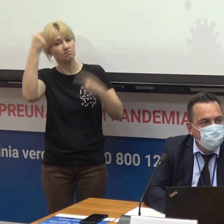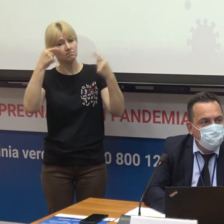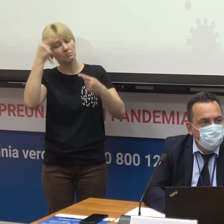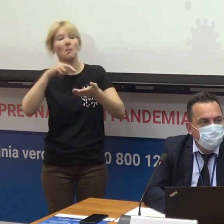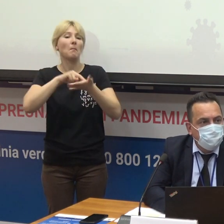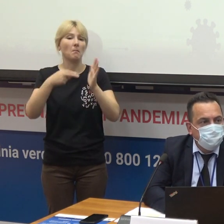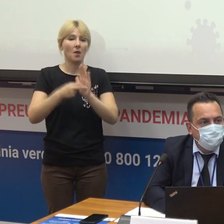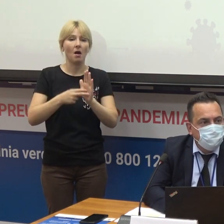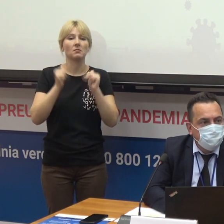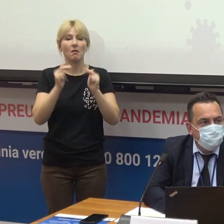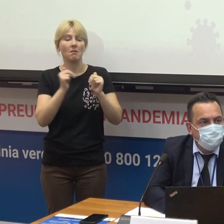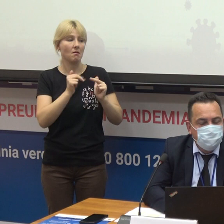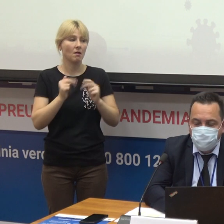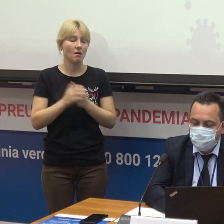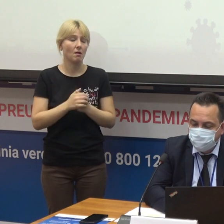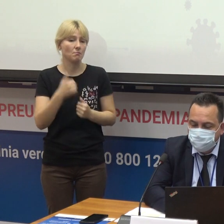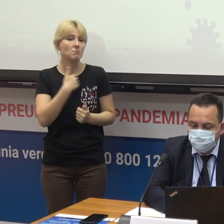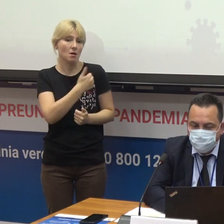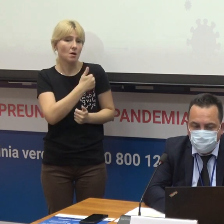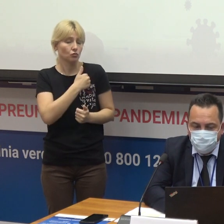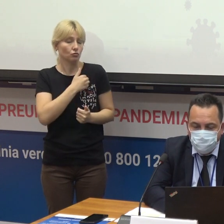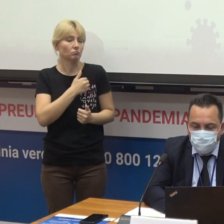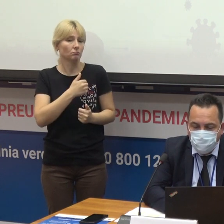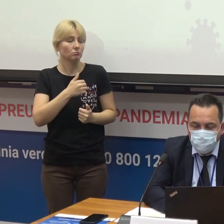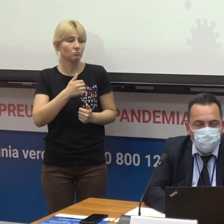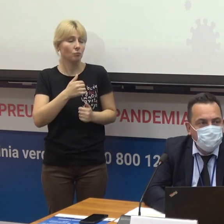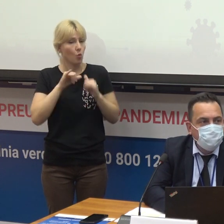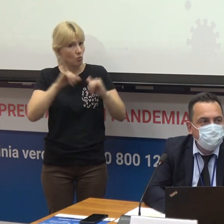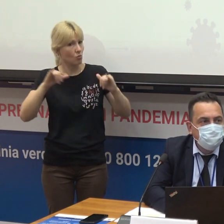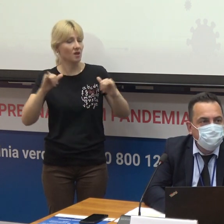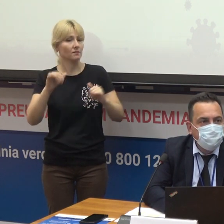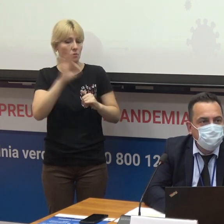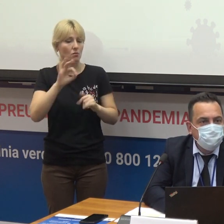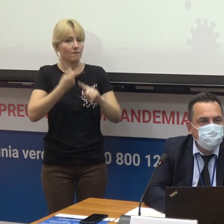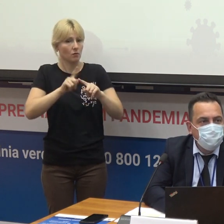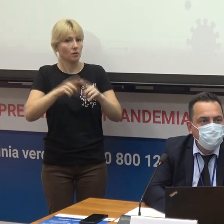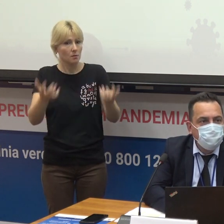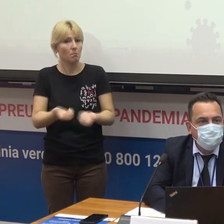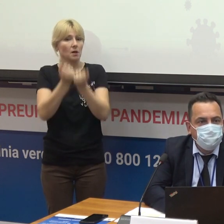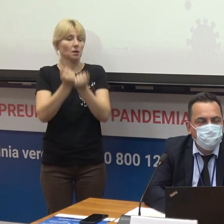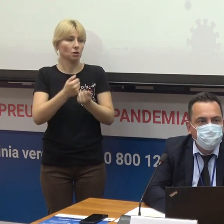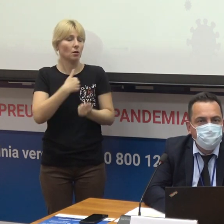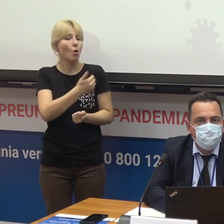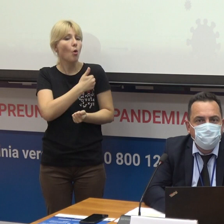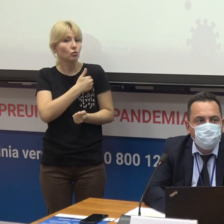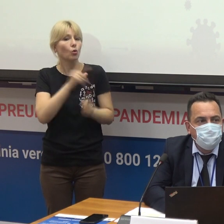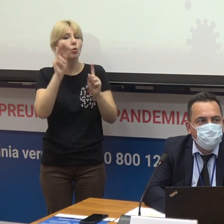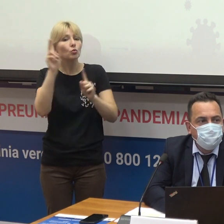urmează să avem agrierea lor și susținerea. Și aceasta mulțumim cine